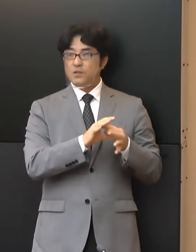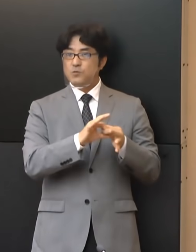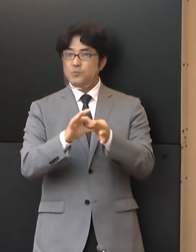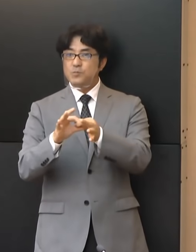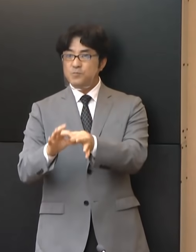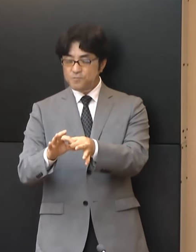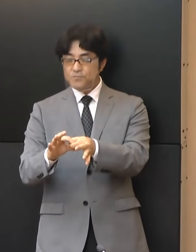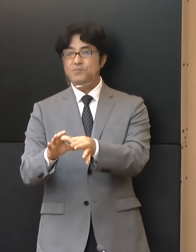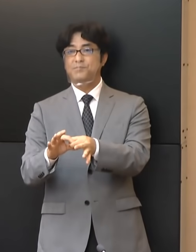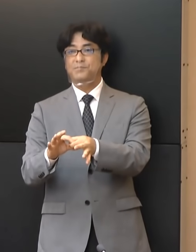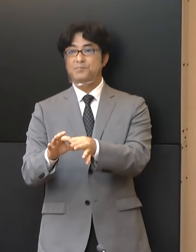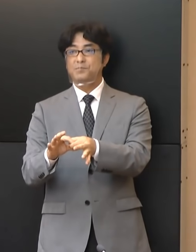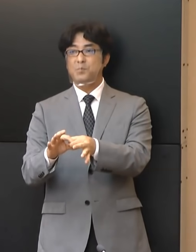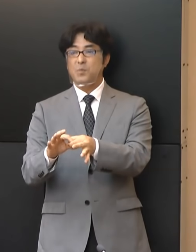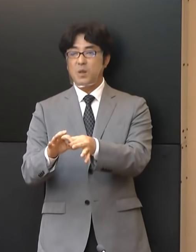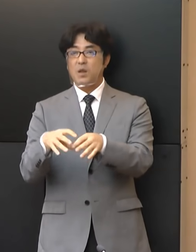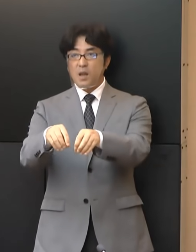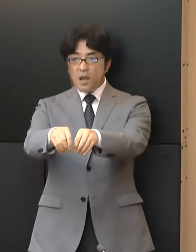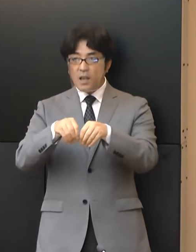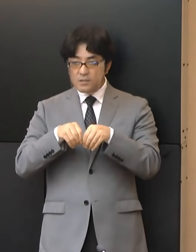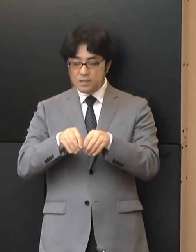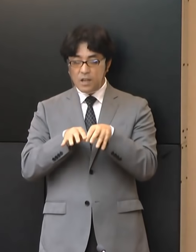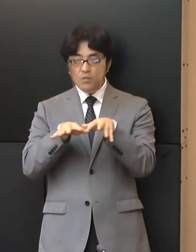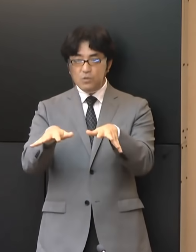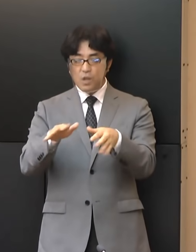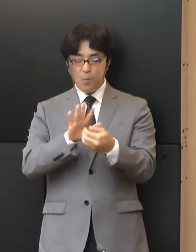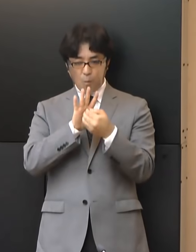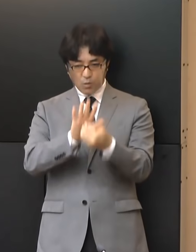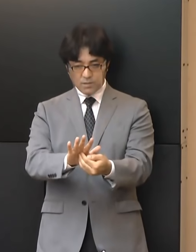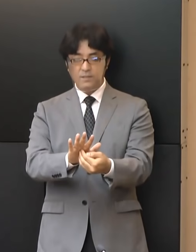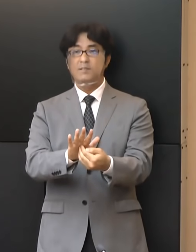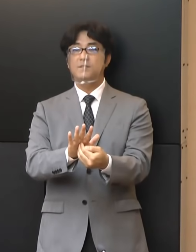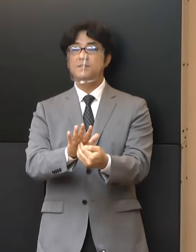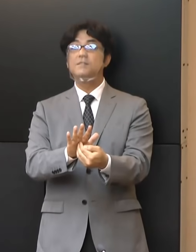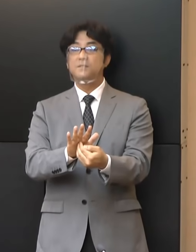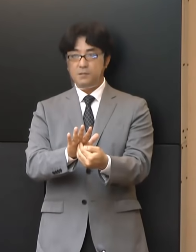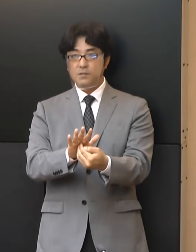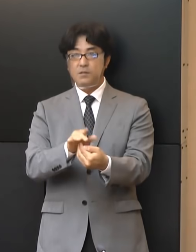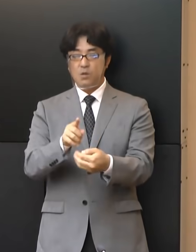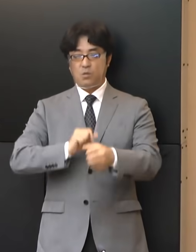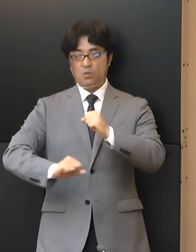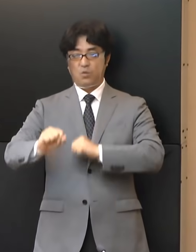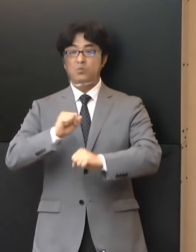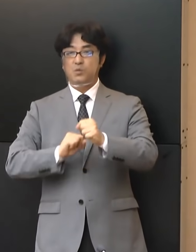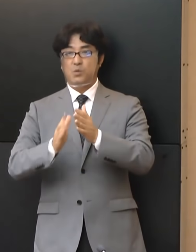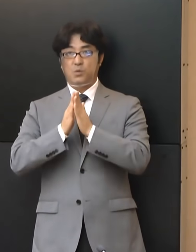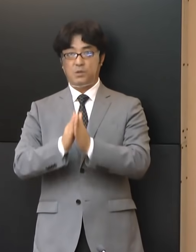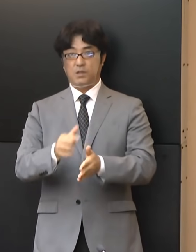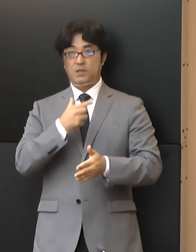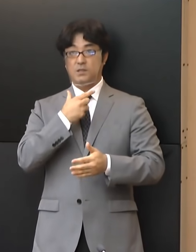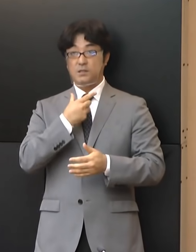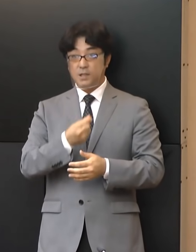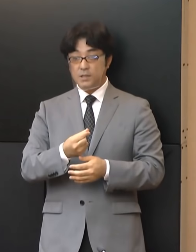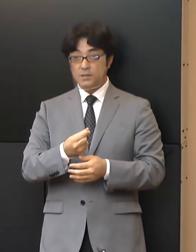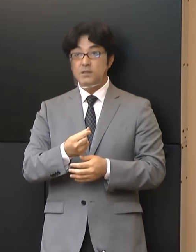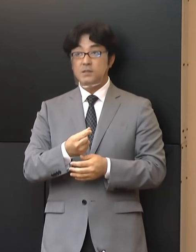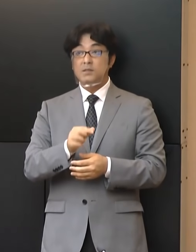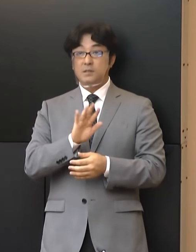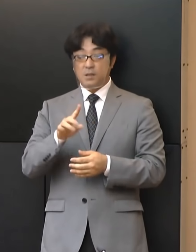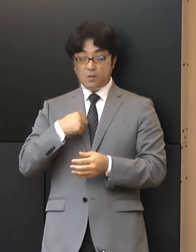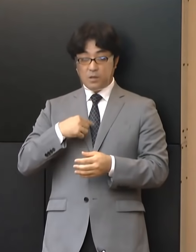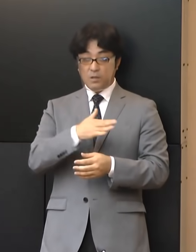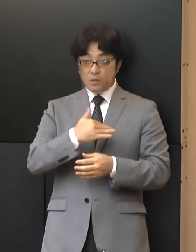全に感染拡大を防止する、その取り組みを行っていただいた上で、我々もし